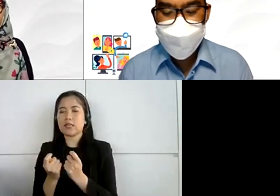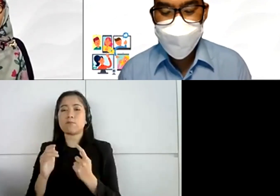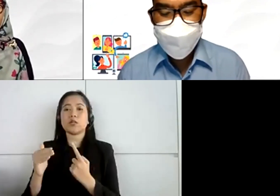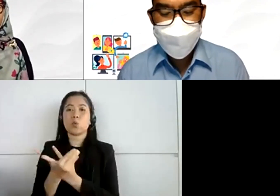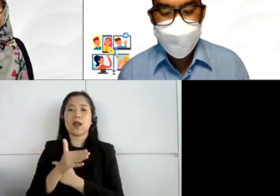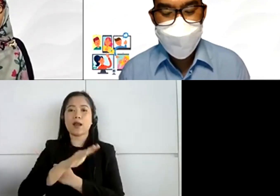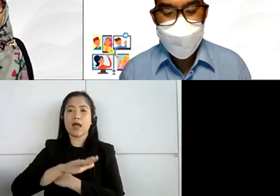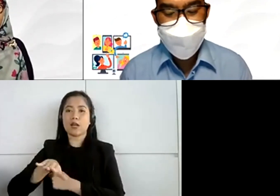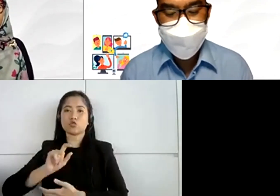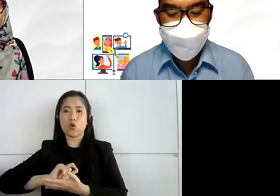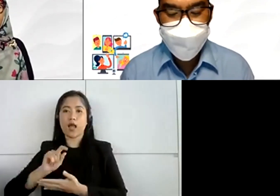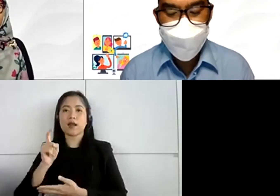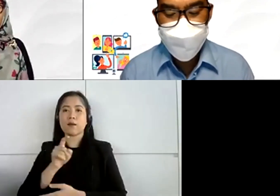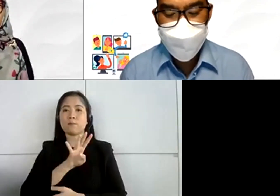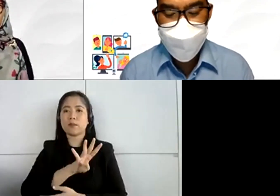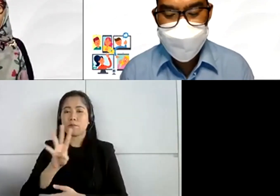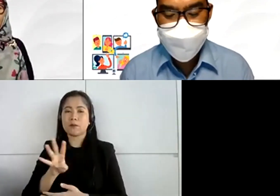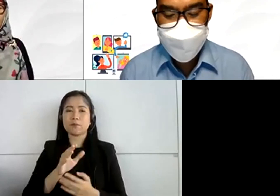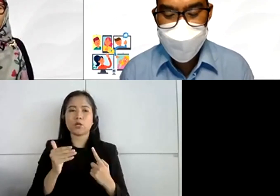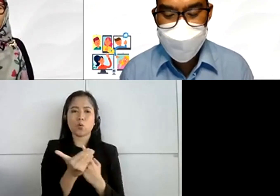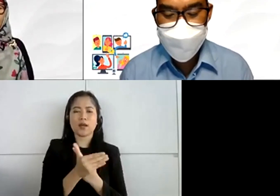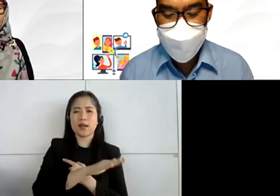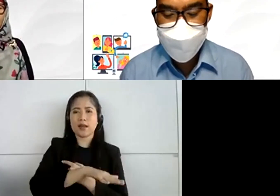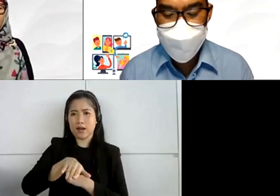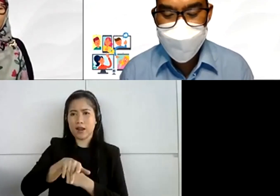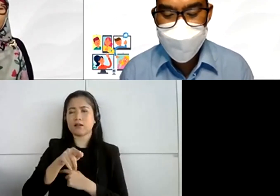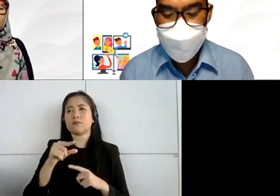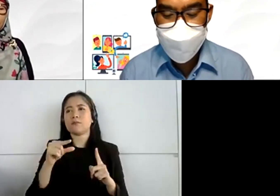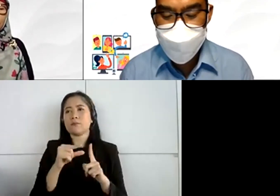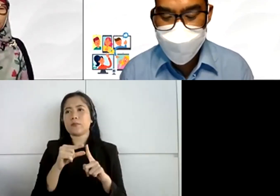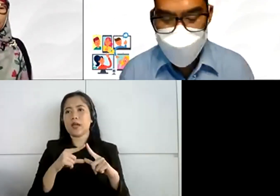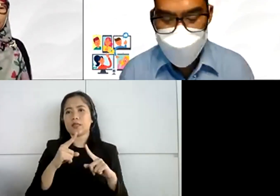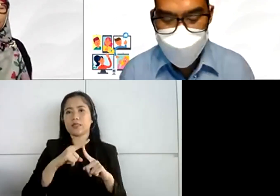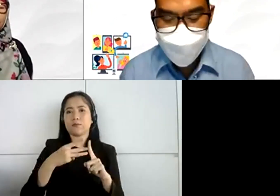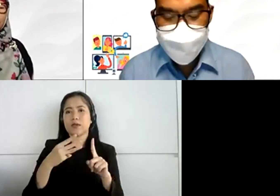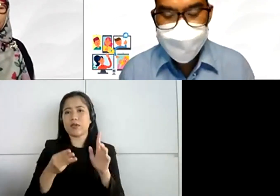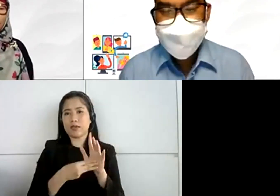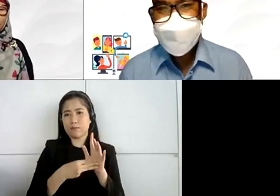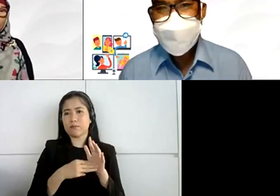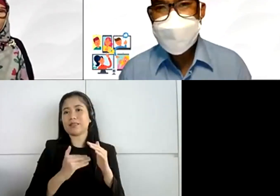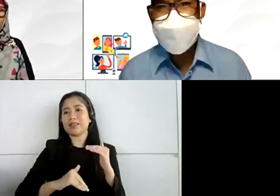pembentukan 44 perlindungan anak terpadu berbasis masyarakat PATBM di tingkat masyarakat.